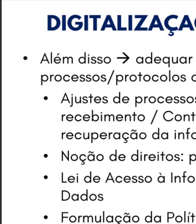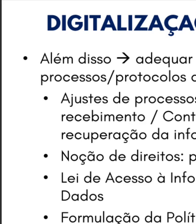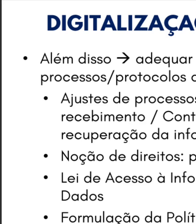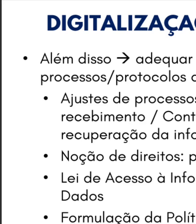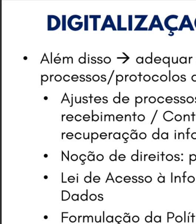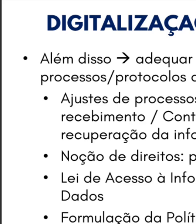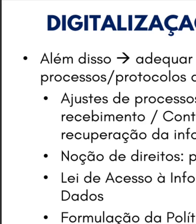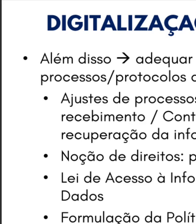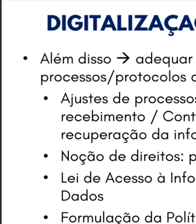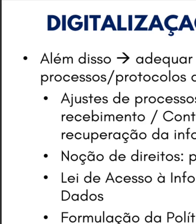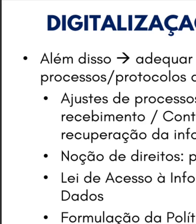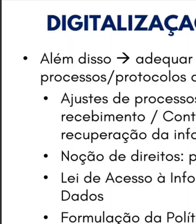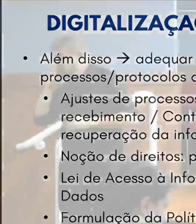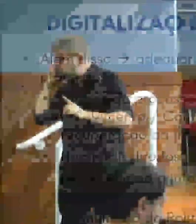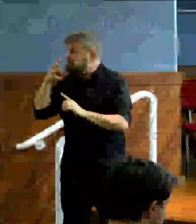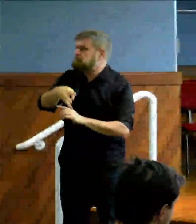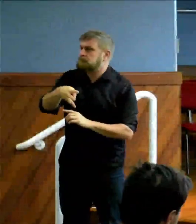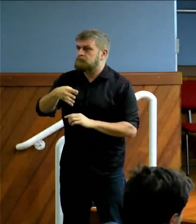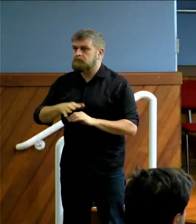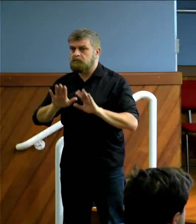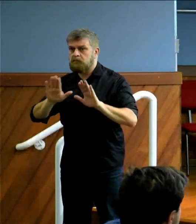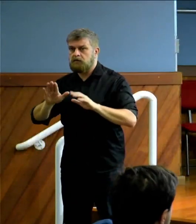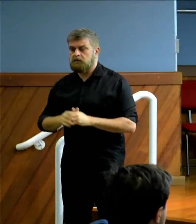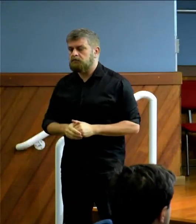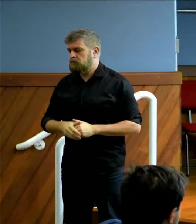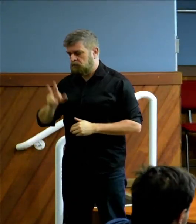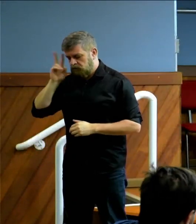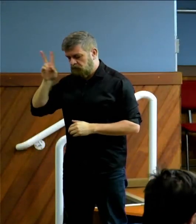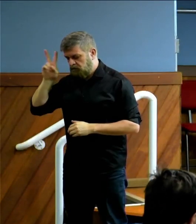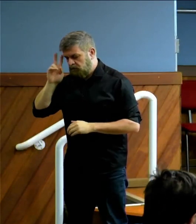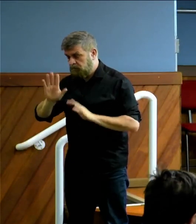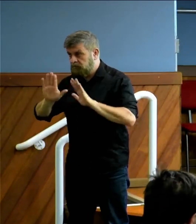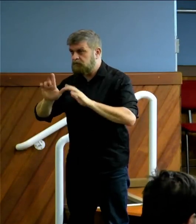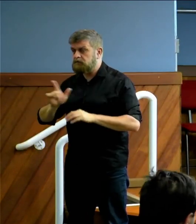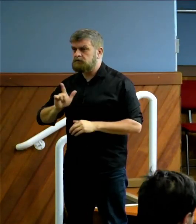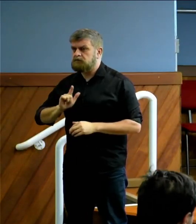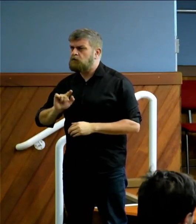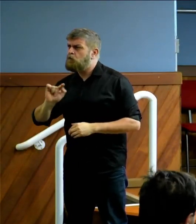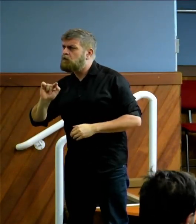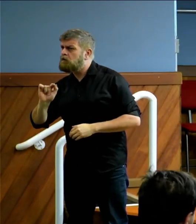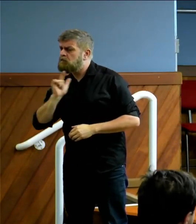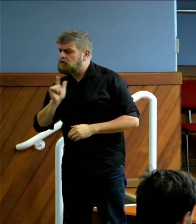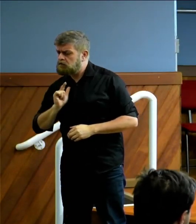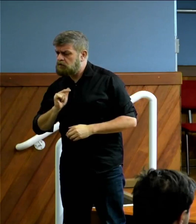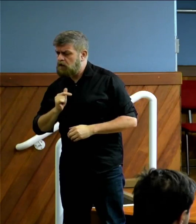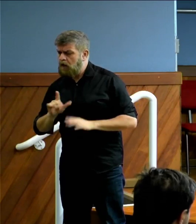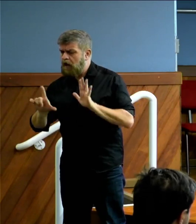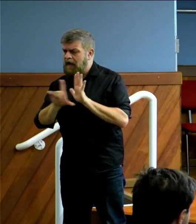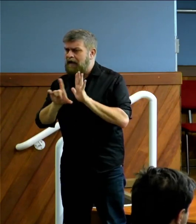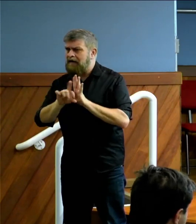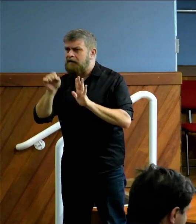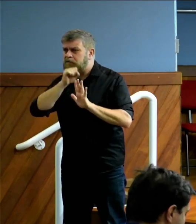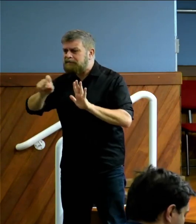vamos contra o governo, vamos contra isso, contra... Ah, não vou me lembrar. Mas aí, assim, vinha o ponto, mas peraí, mas a Lei de Acesso à Informação é tão